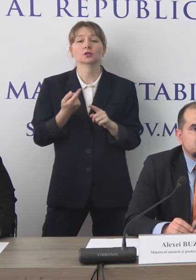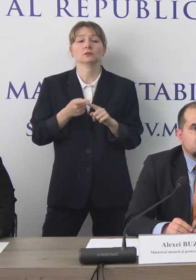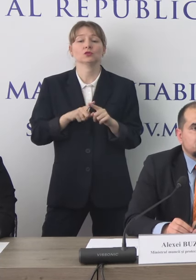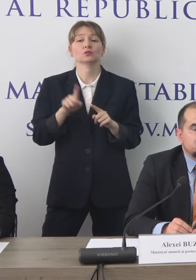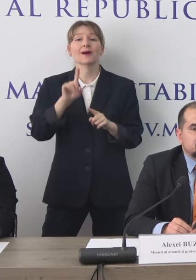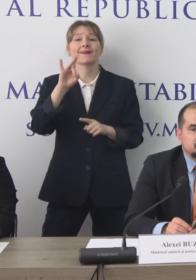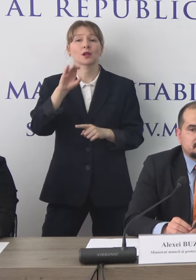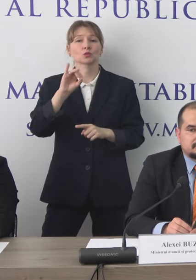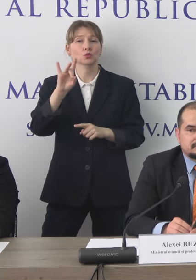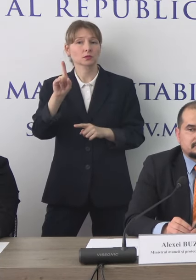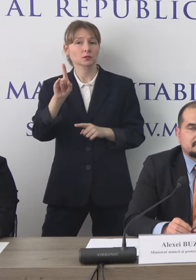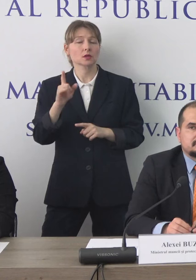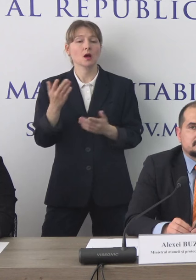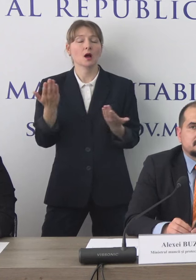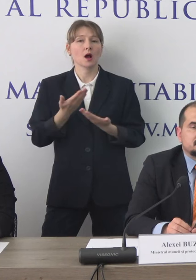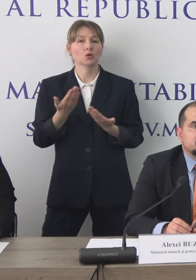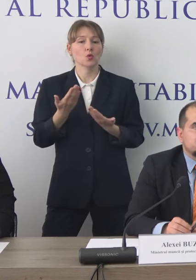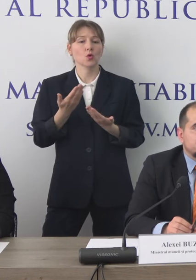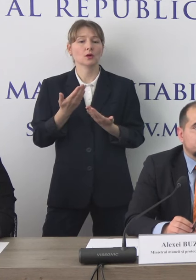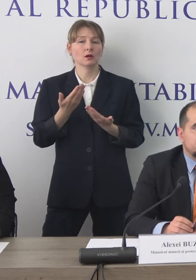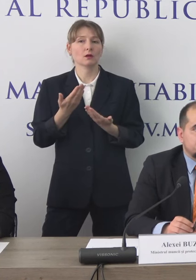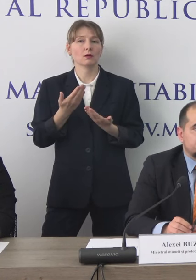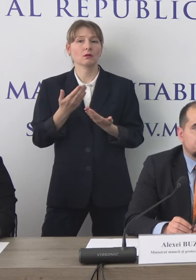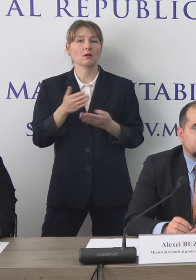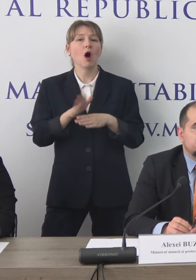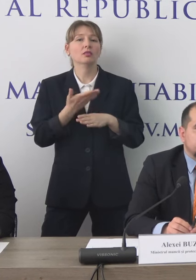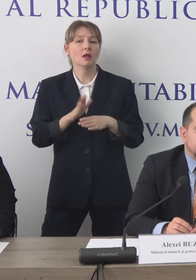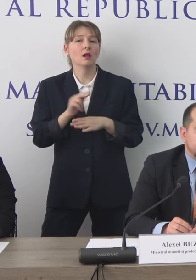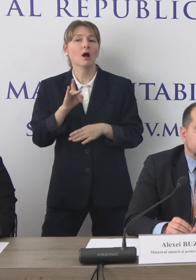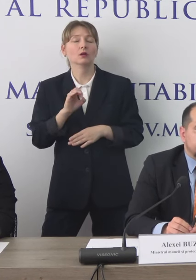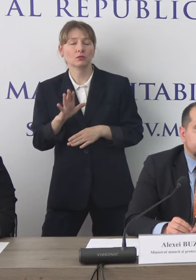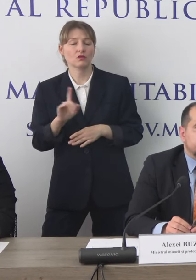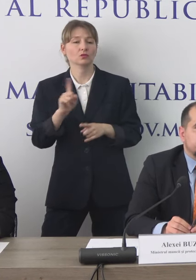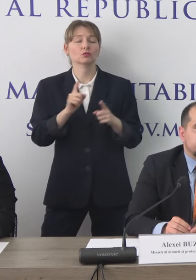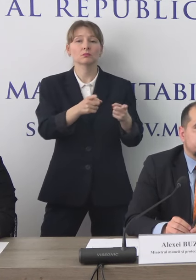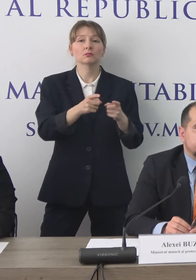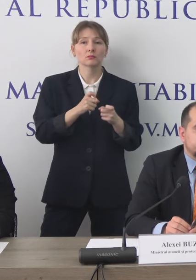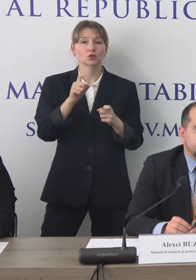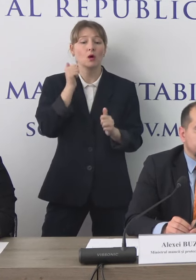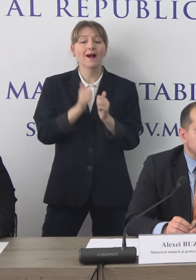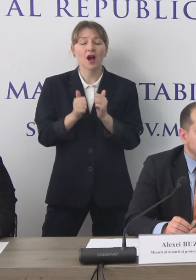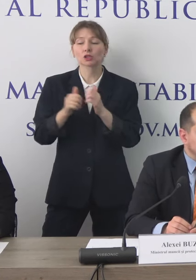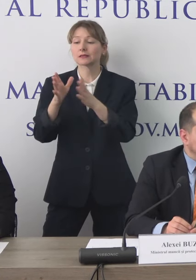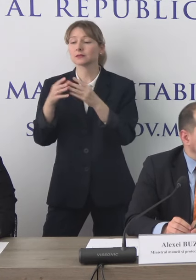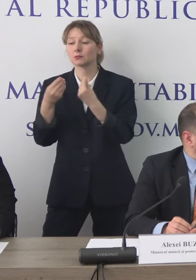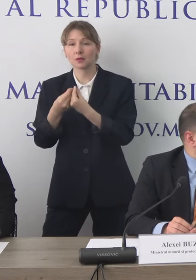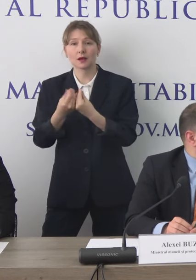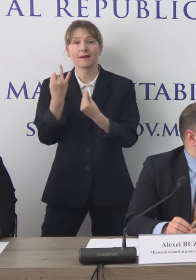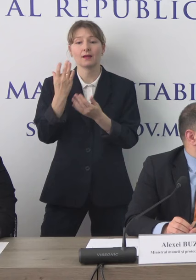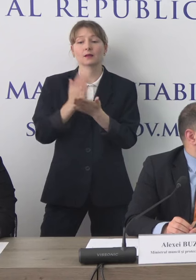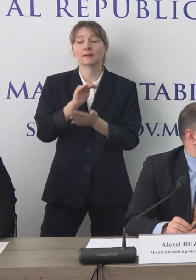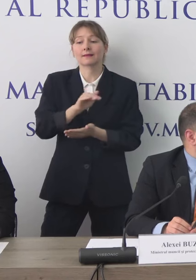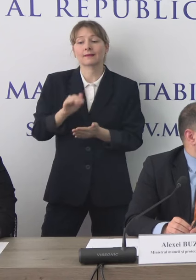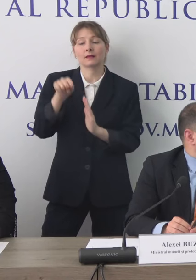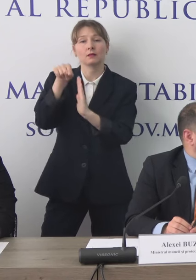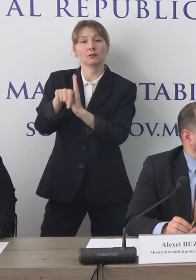umane, care ar trebui să poată să ajungă la fiecare copil și familie unde este